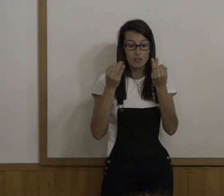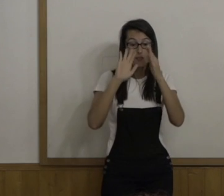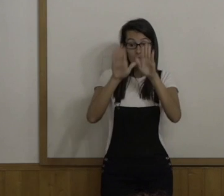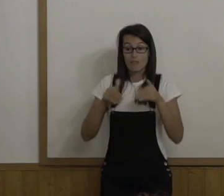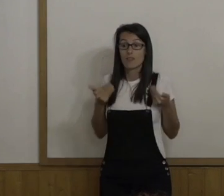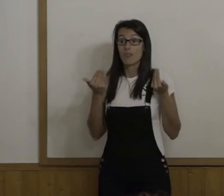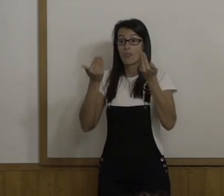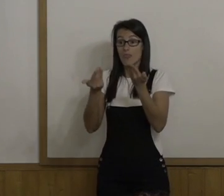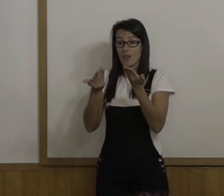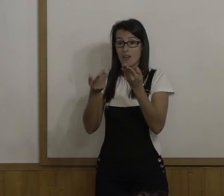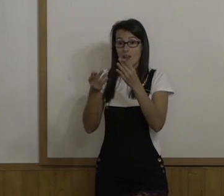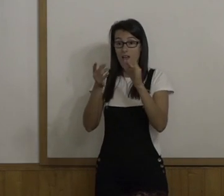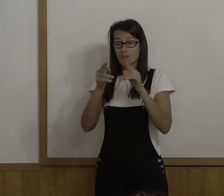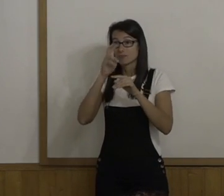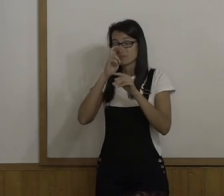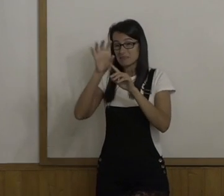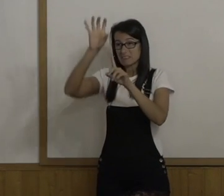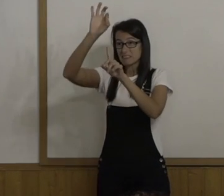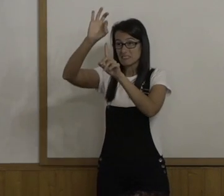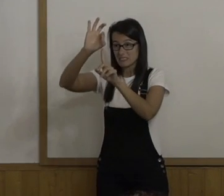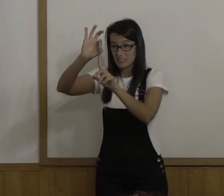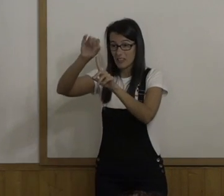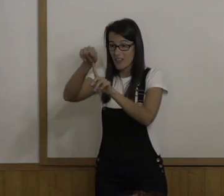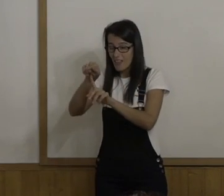relicarios para guardar, en este caso,